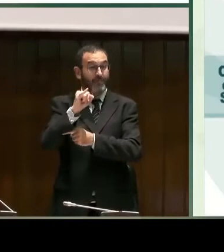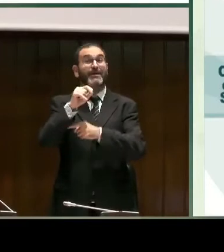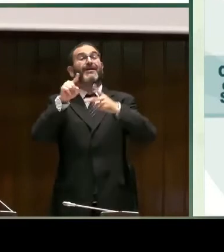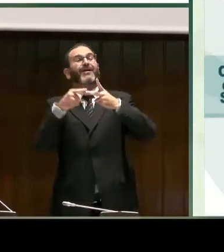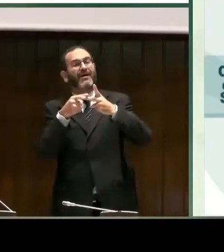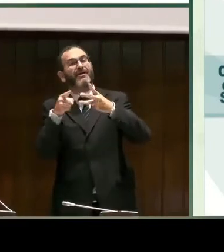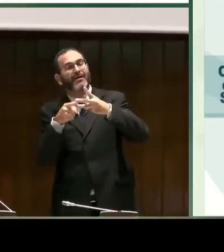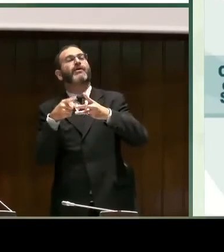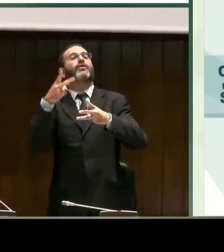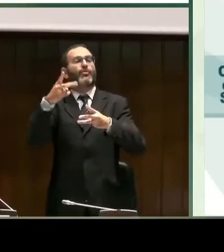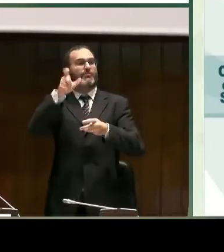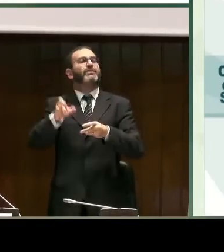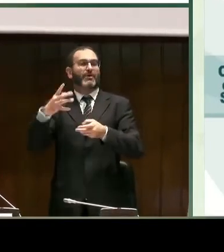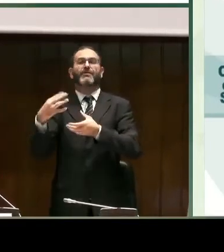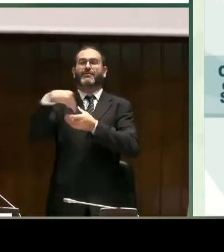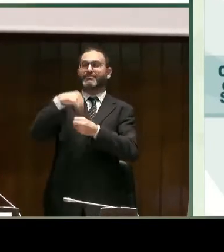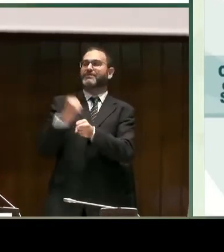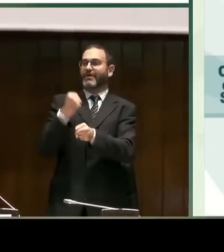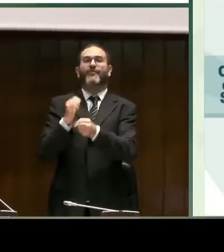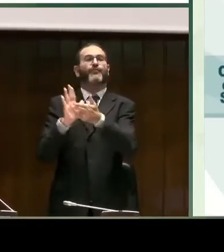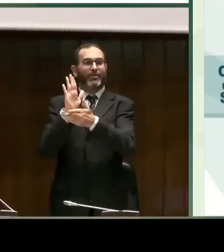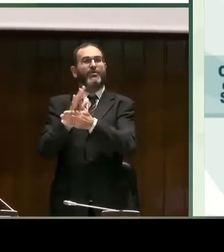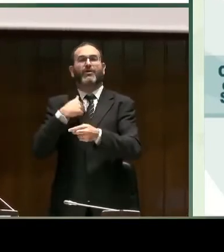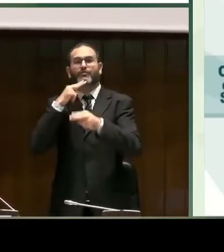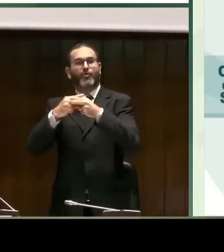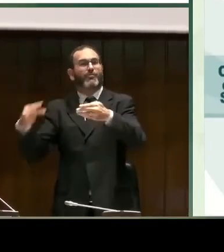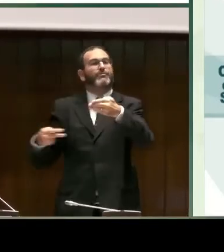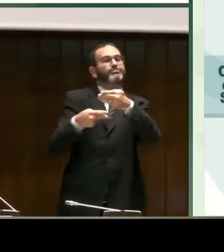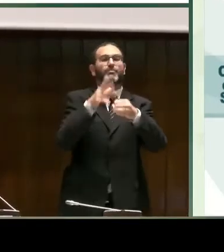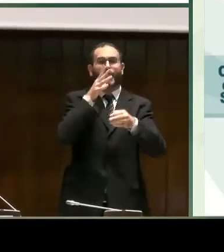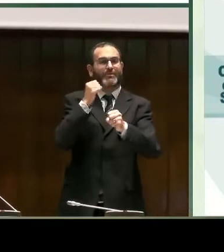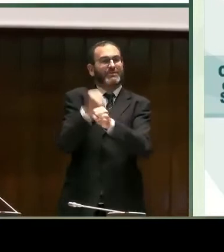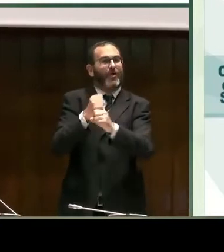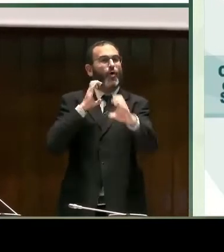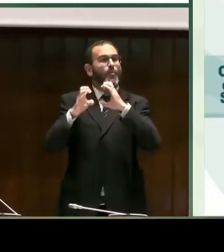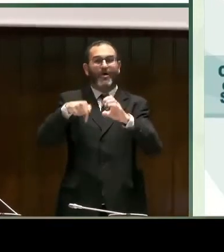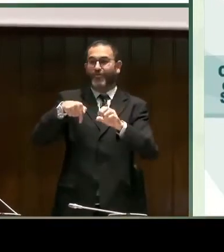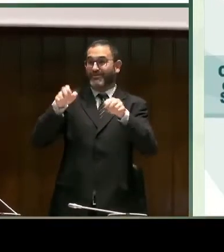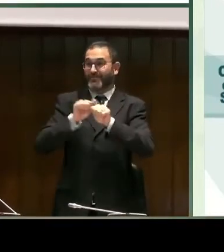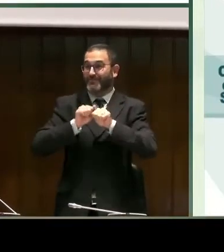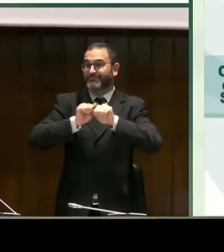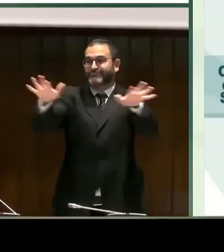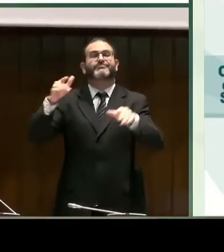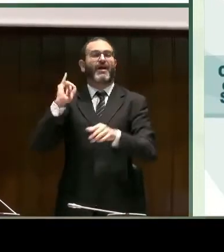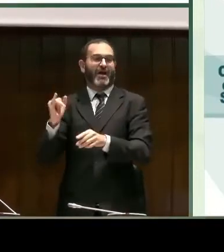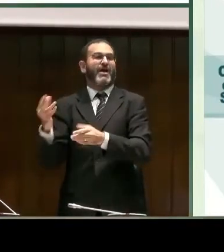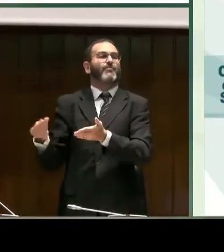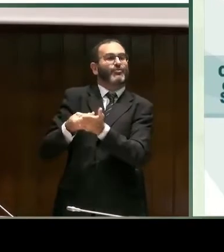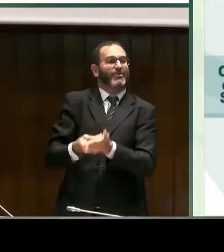Ahí veis el nombre de las personas que íbamos a intervenir. Yo soy Alfredo Gómez y las dos personas que aparecen conmigo también trabajan en la